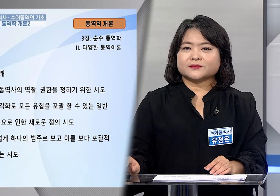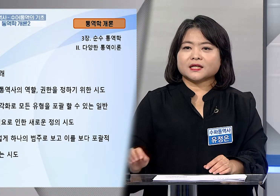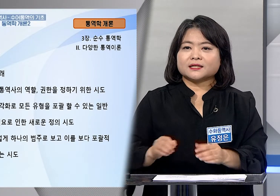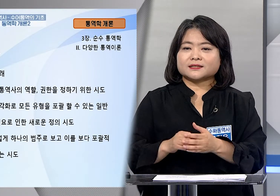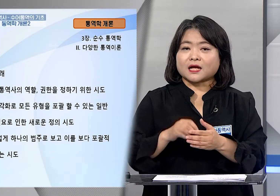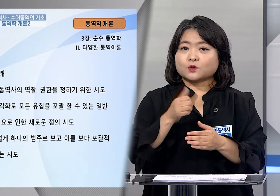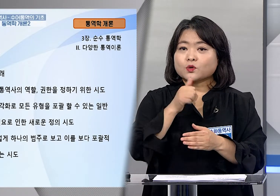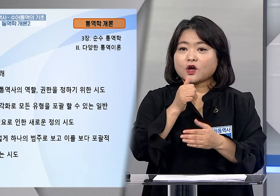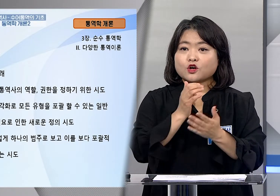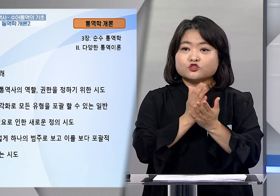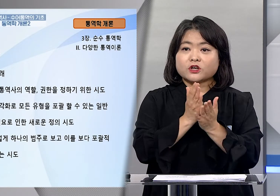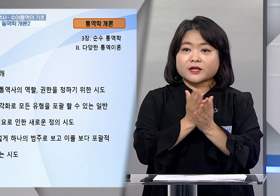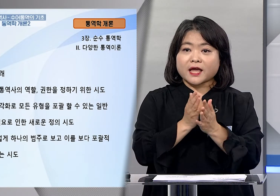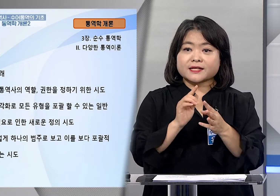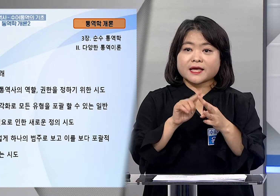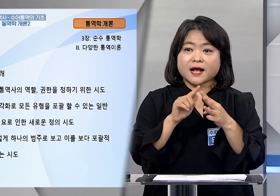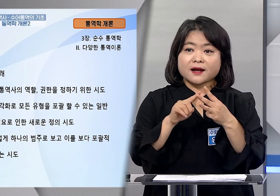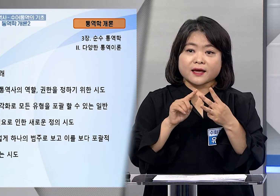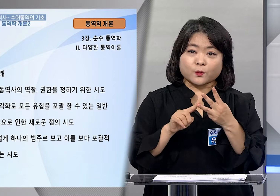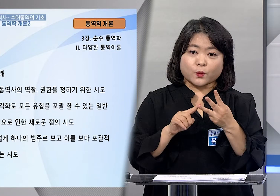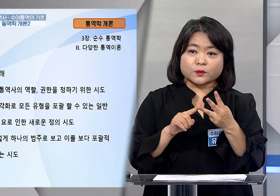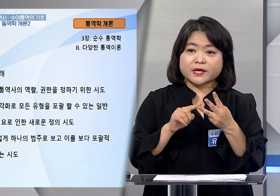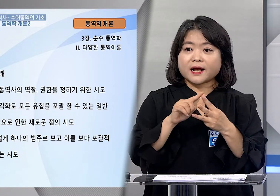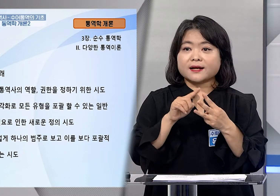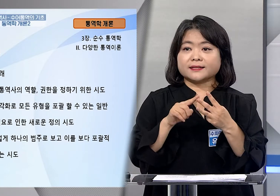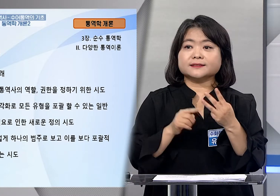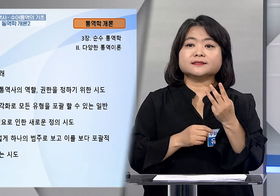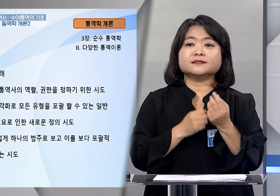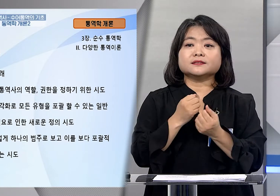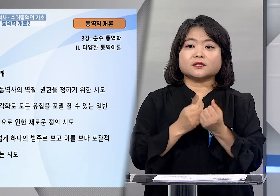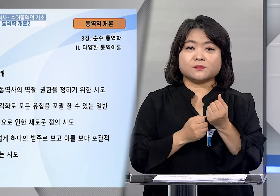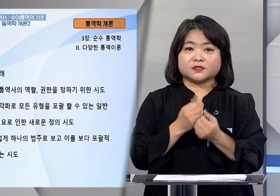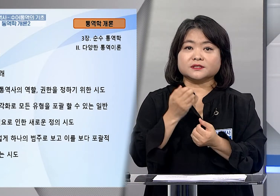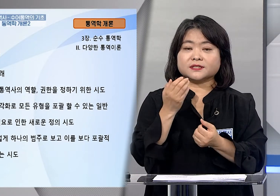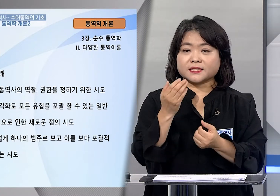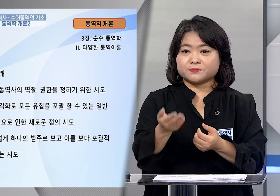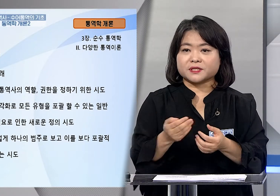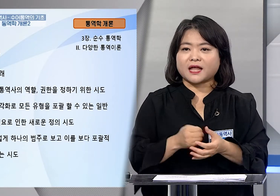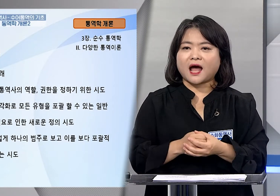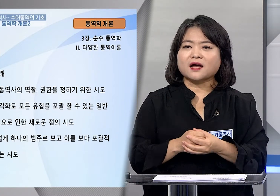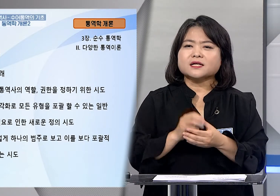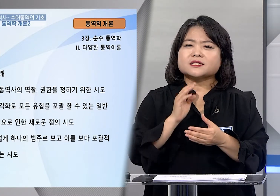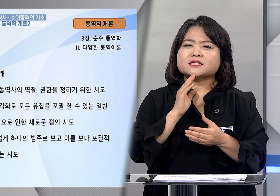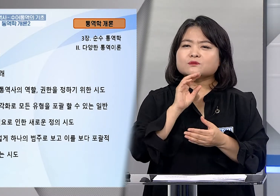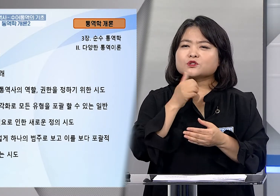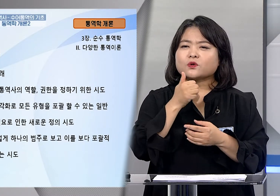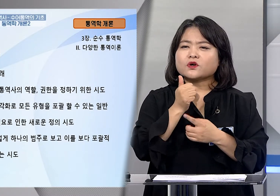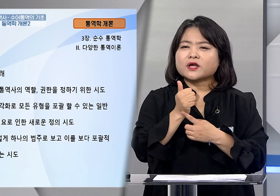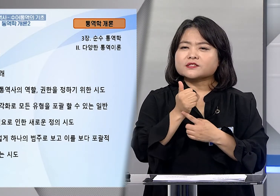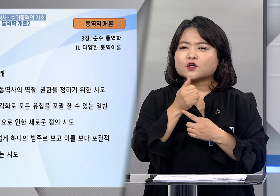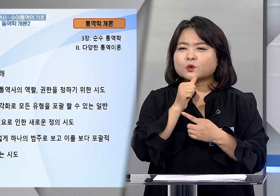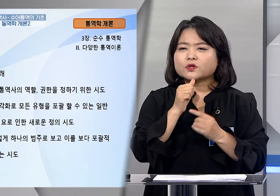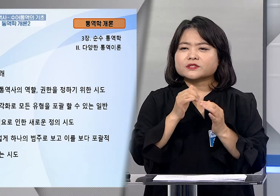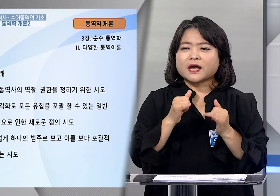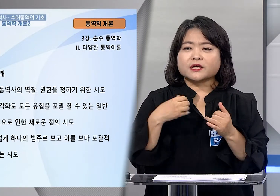통역 유형의 세 갈래로 세 갈래를 설명을 드리겠습니다. 실무 통역에서 통역사의